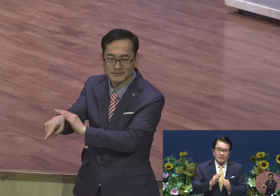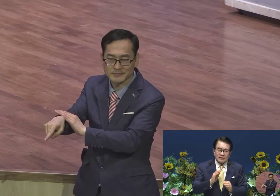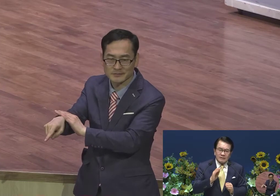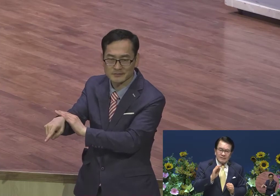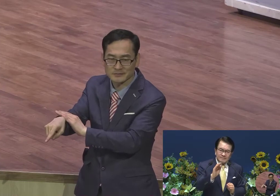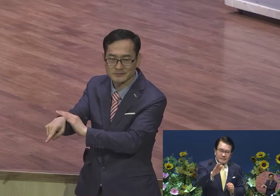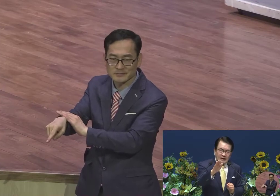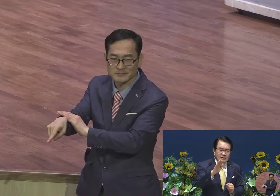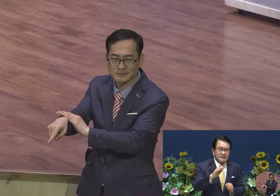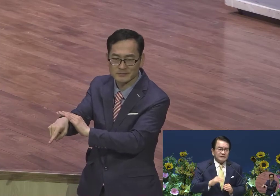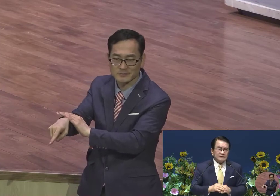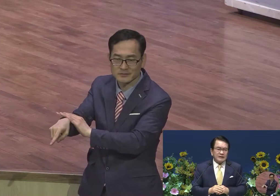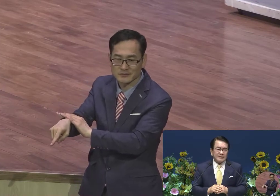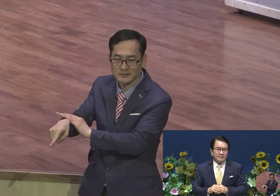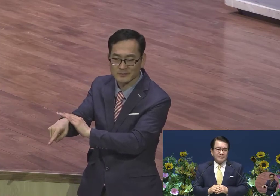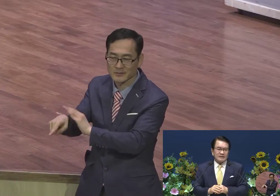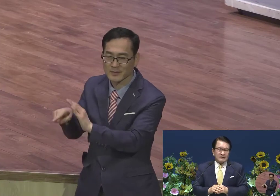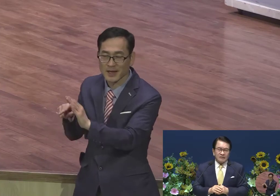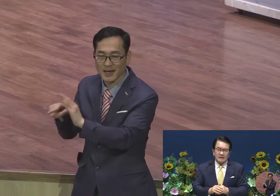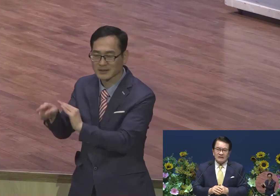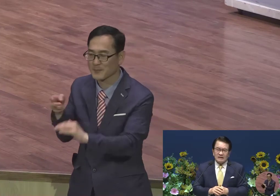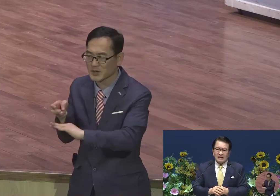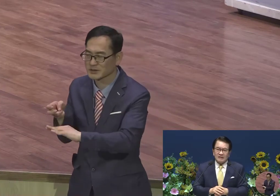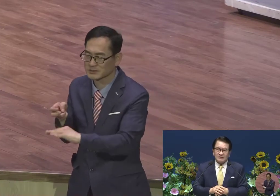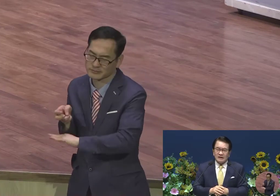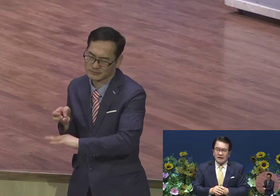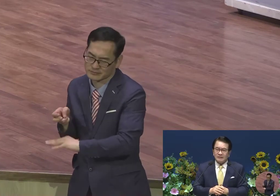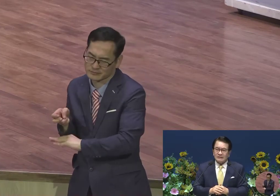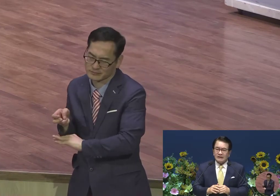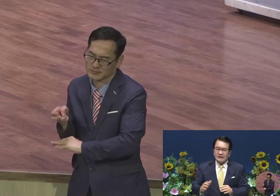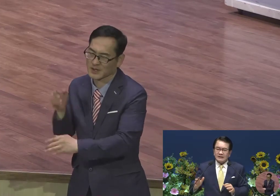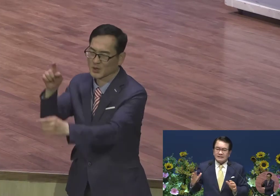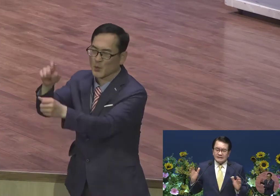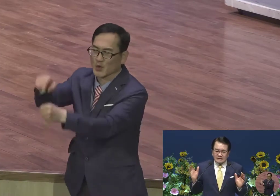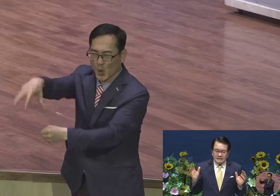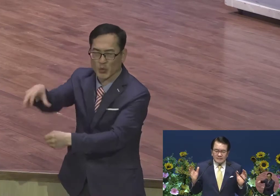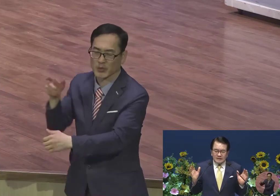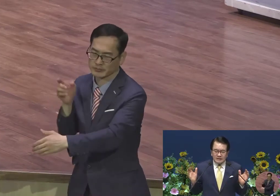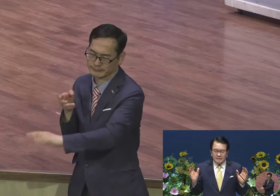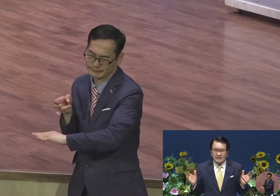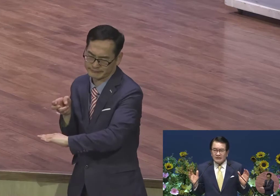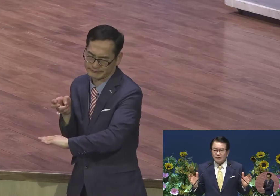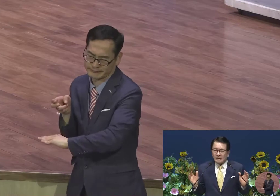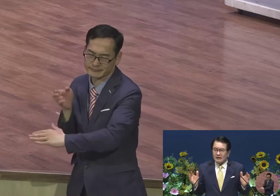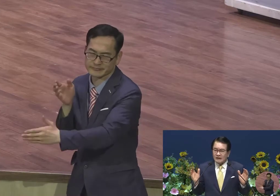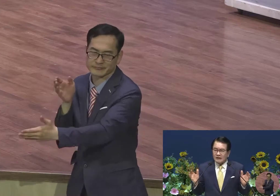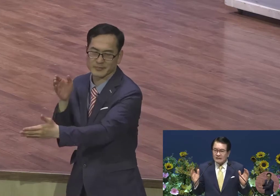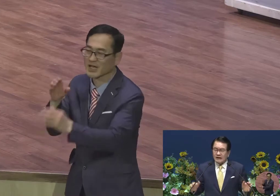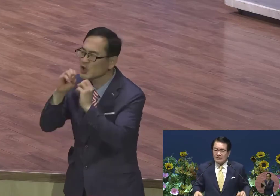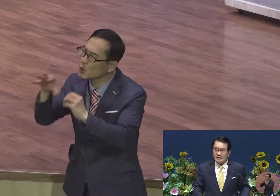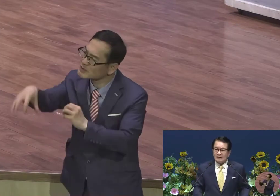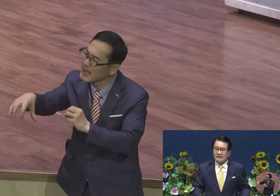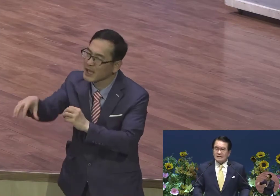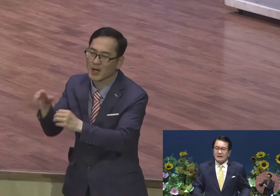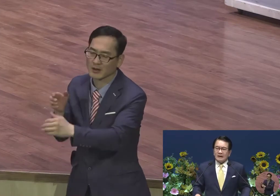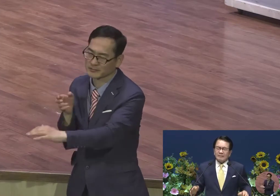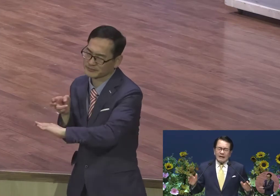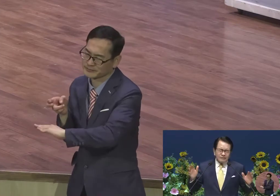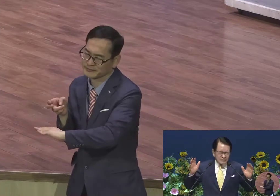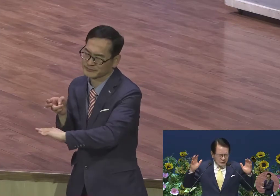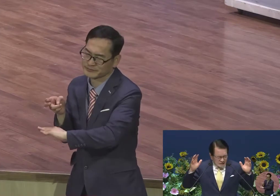하룻밤 자고 가는 거예요 버스를 타고 8시간 9시간 가면 김입회 성교사는 현장 가는데